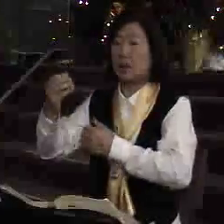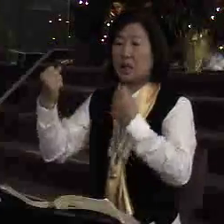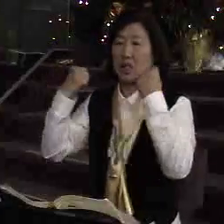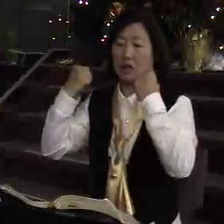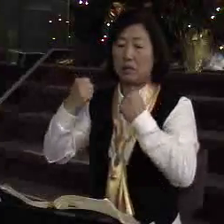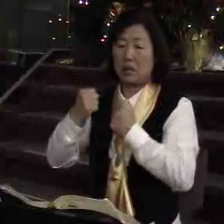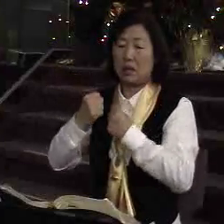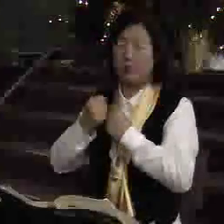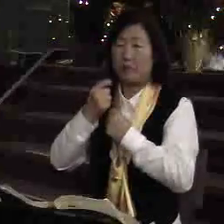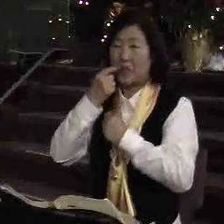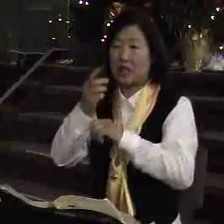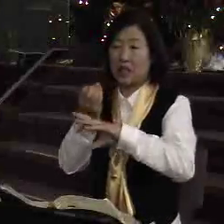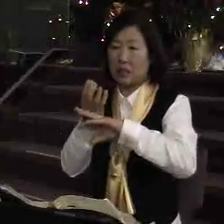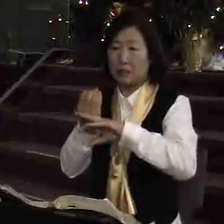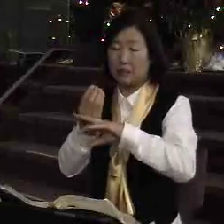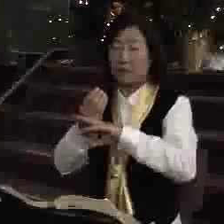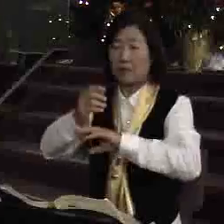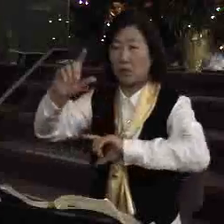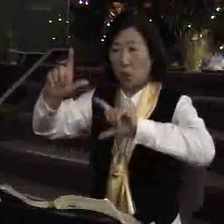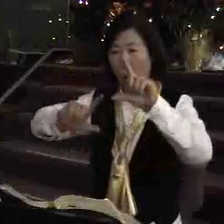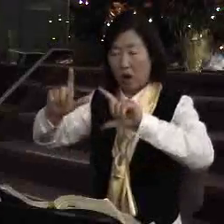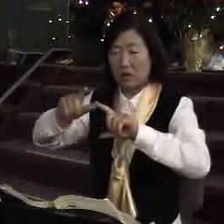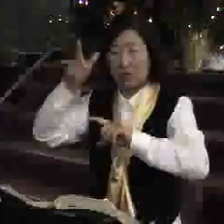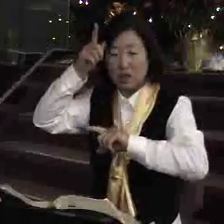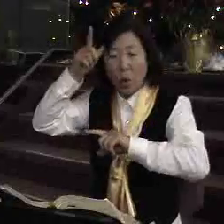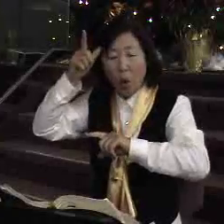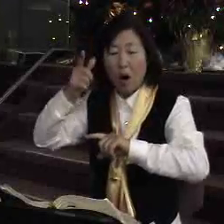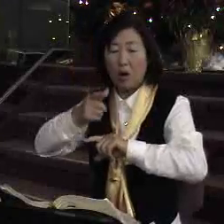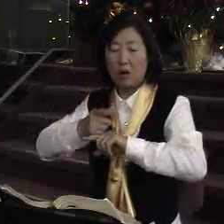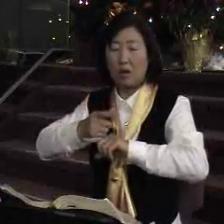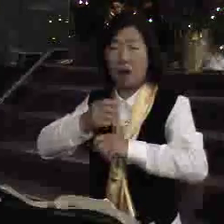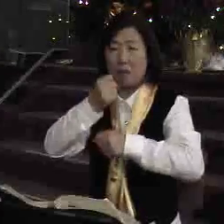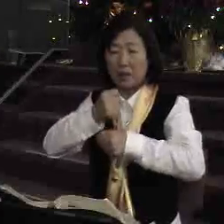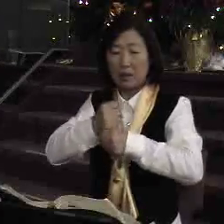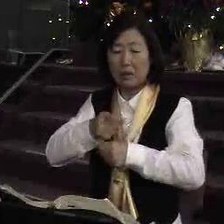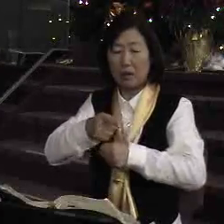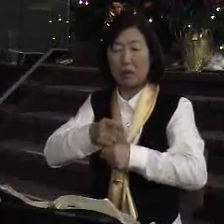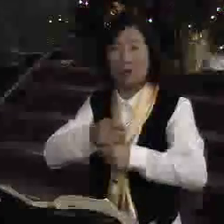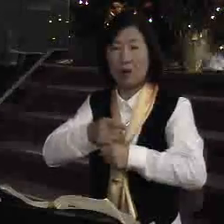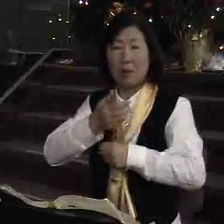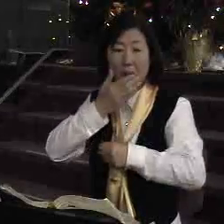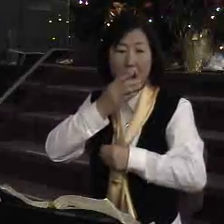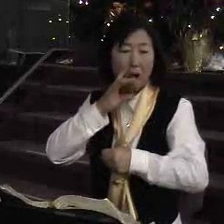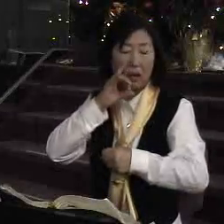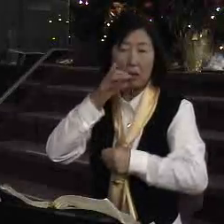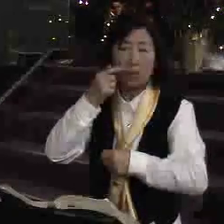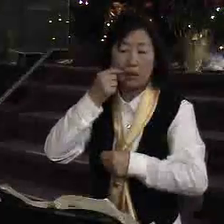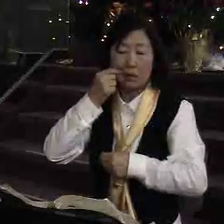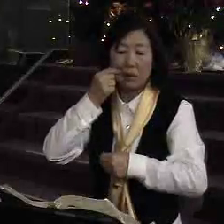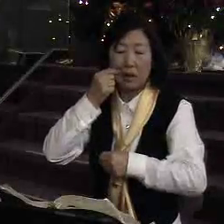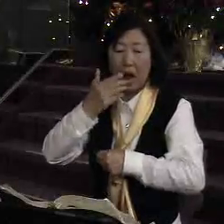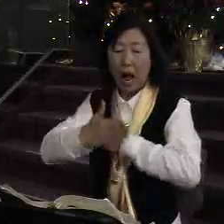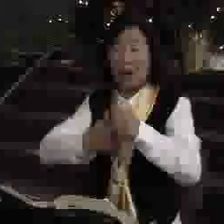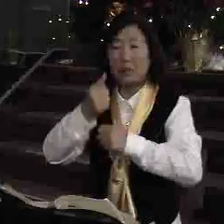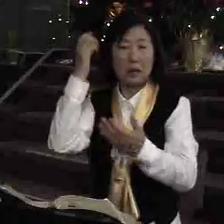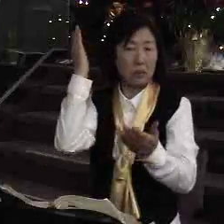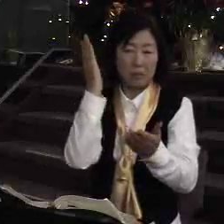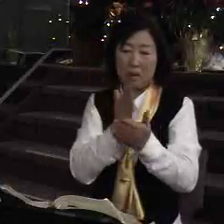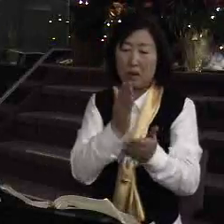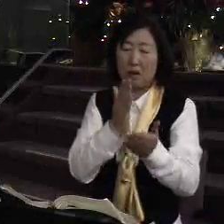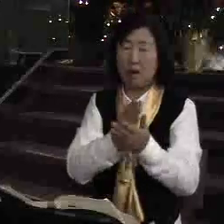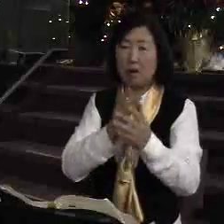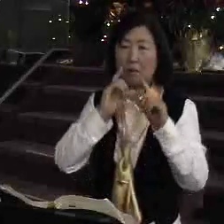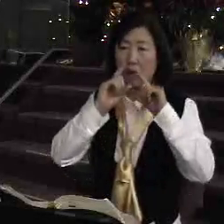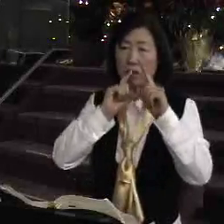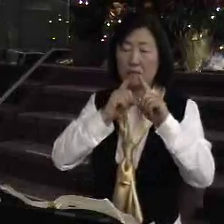힘을 금송아지라는 그 형상으로 우리가 한계시킬 수 있겠습니까? 그렇게 못하죠. 하나님께서 하지 마시라고